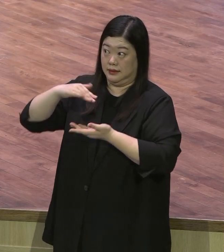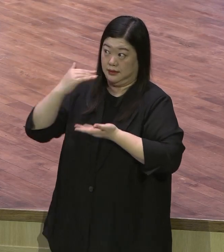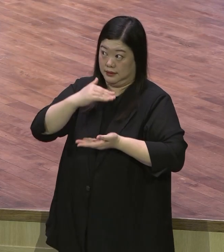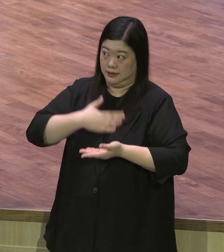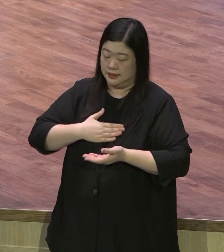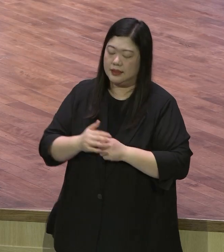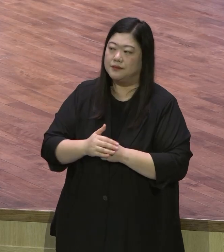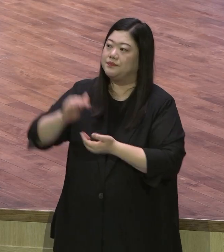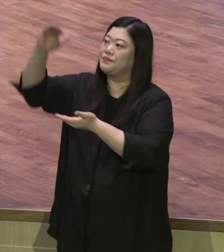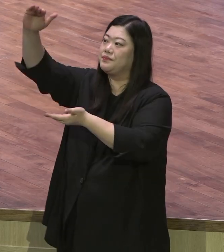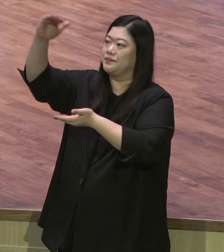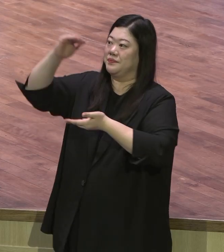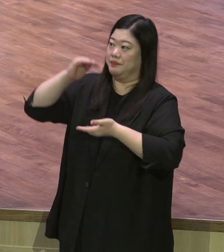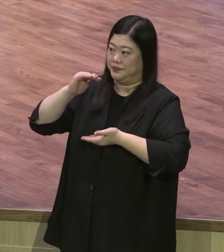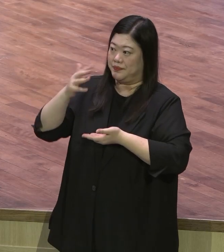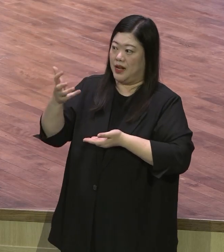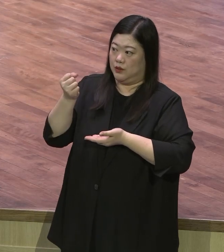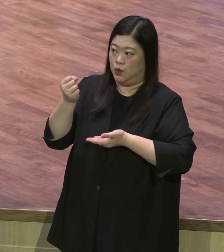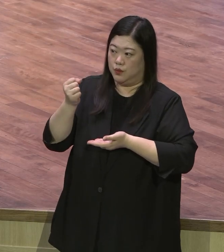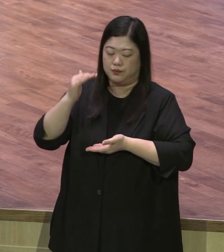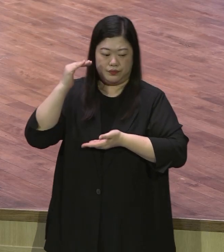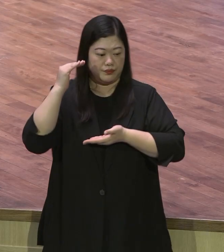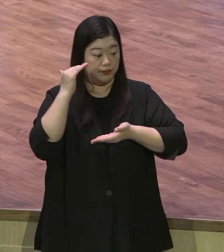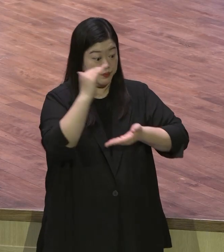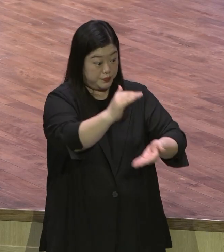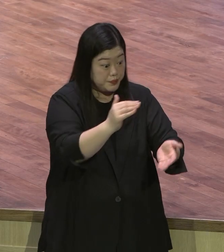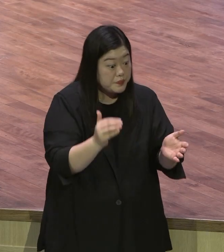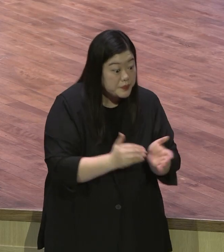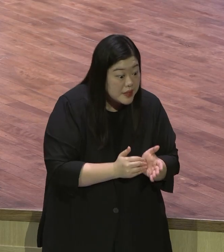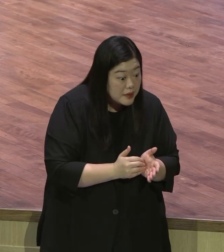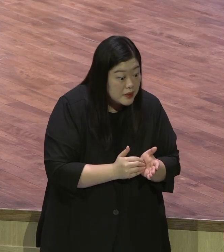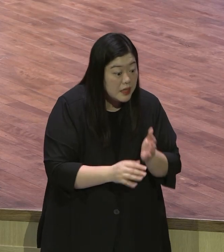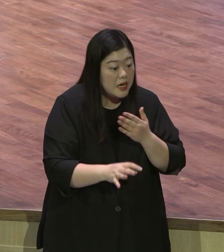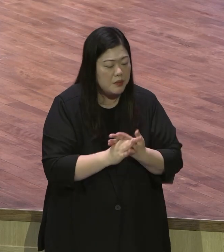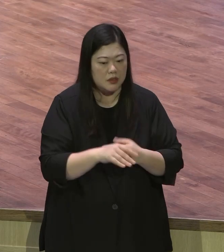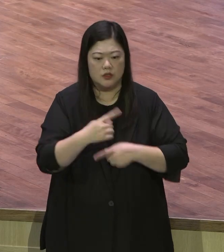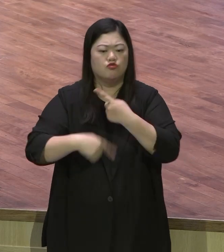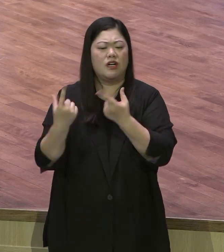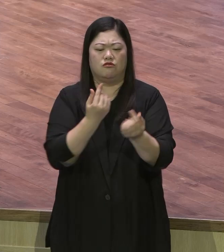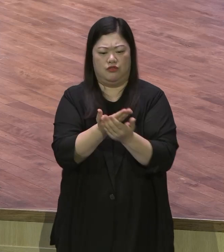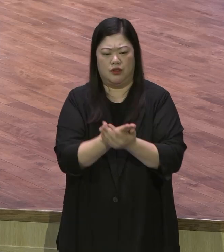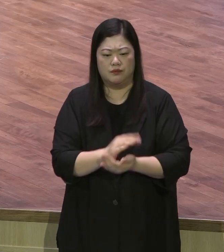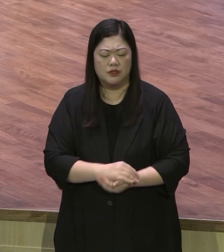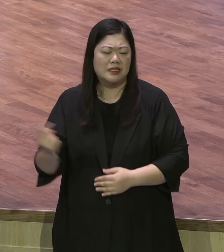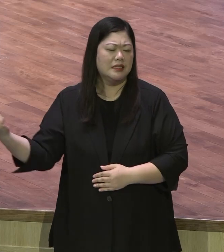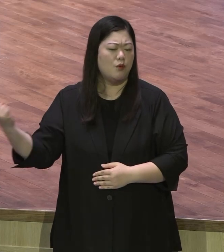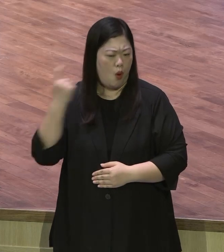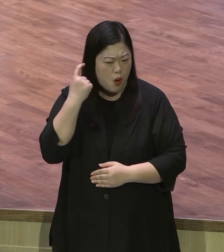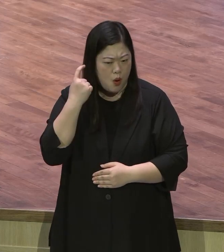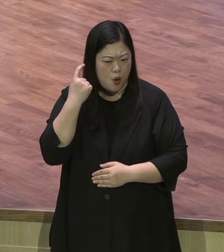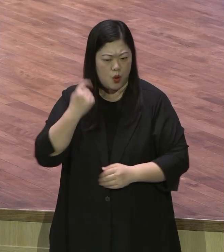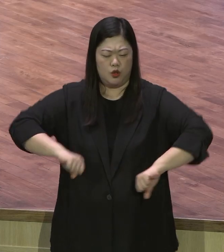결론은 그겁니다. 하늘 말씀을 잘 듣고 준행하라. 듣고 준행하라. 따라서 듣고